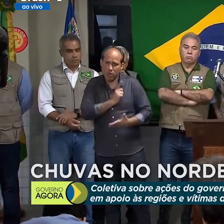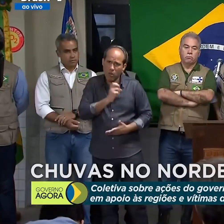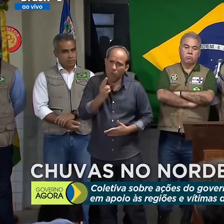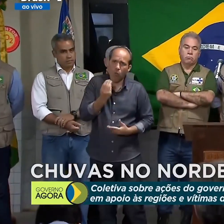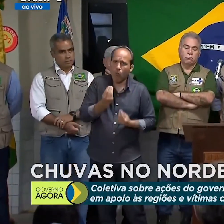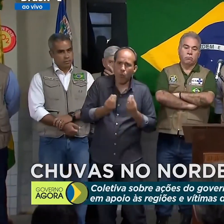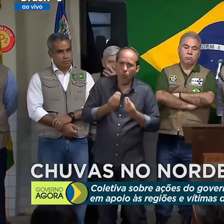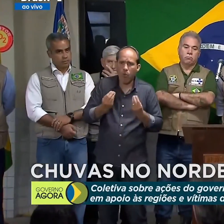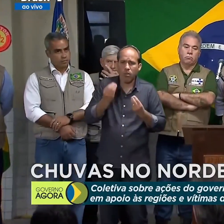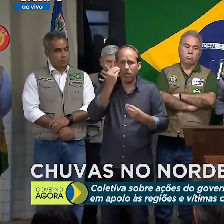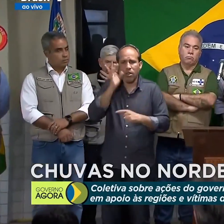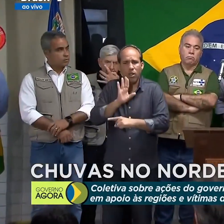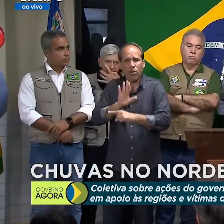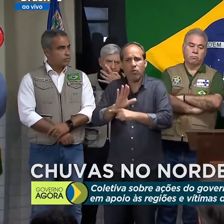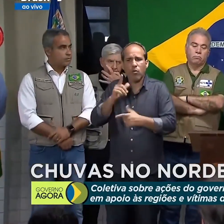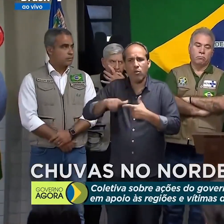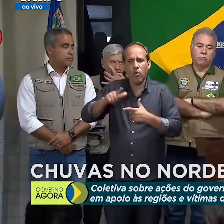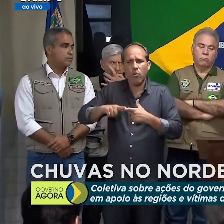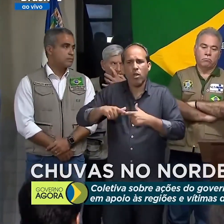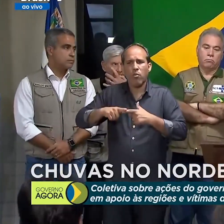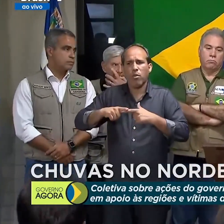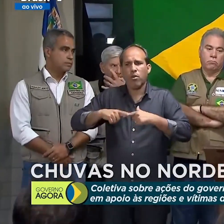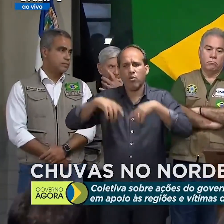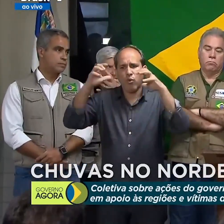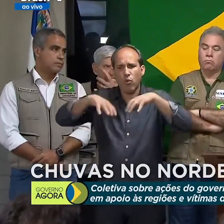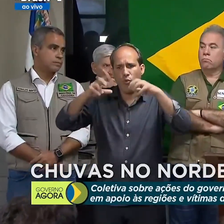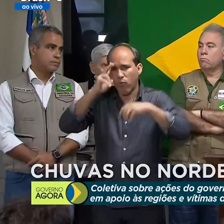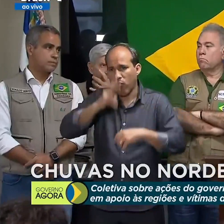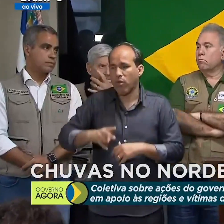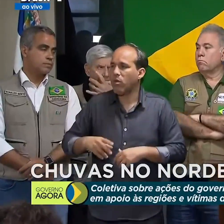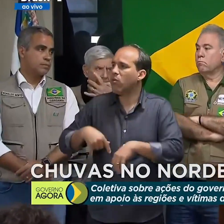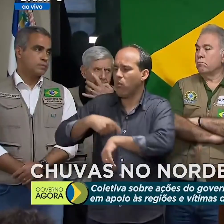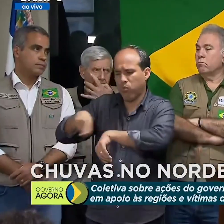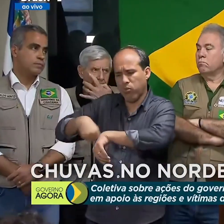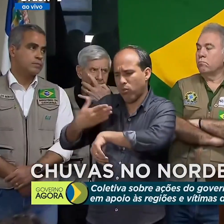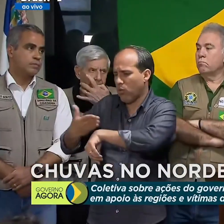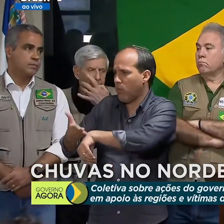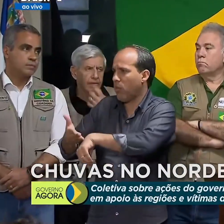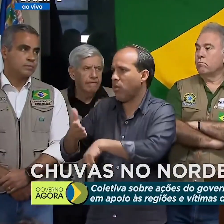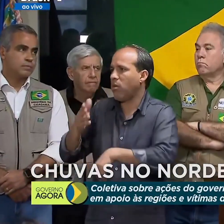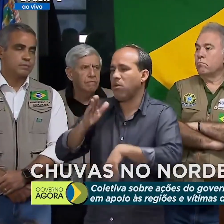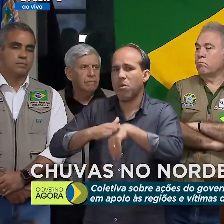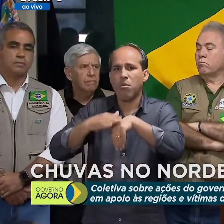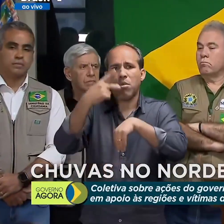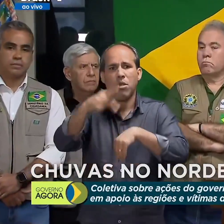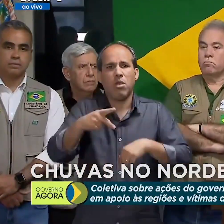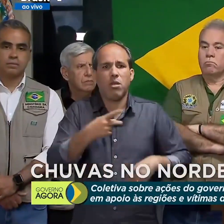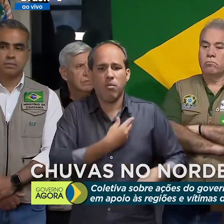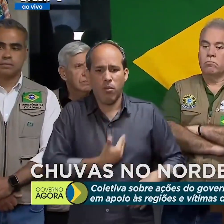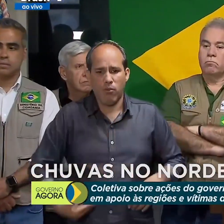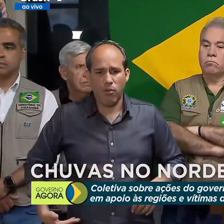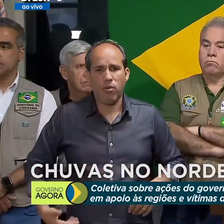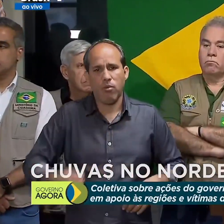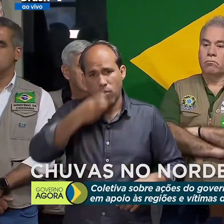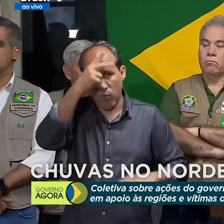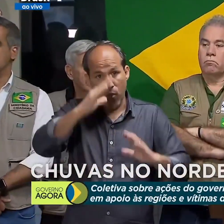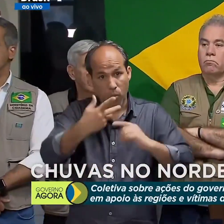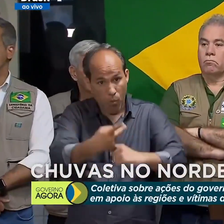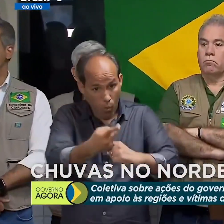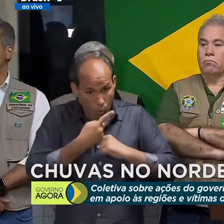de com as fortes chuvas nos últimos dias e em todos os momentos que os jogadores não procuraram o prefeito nós